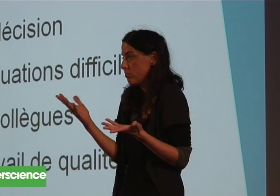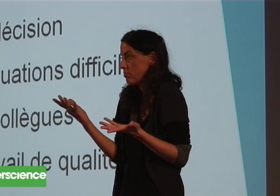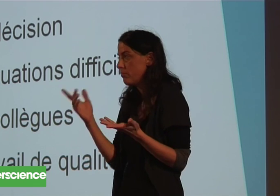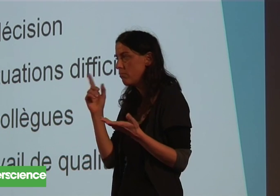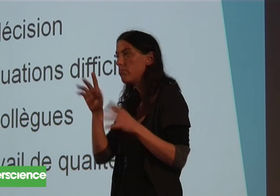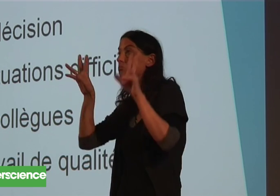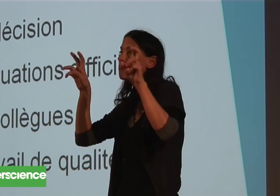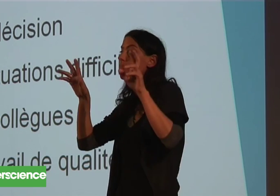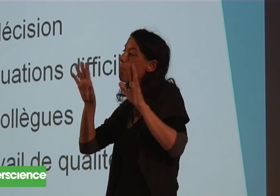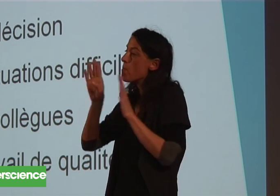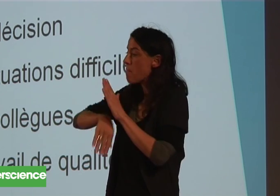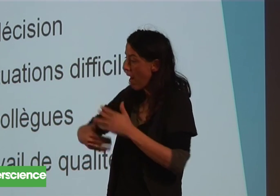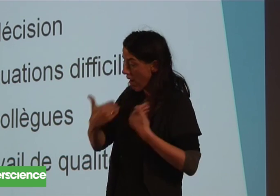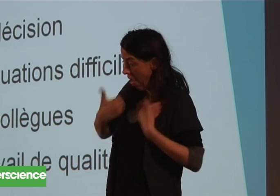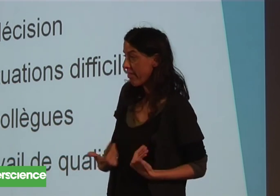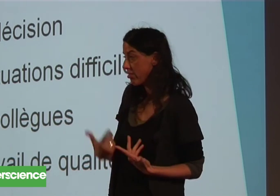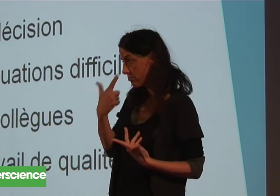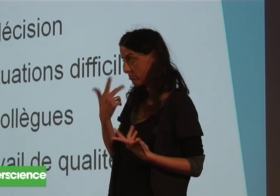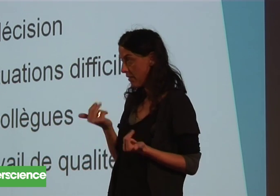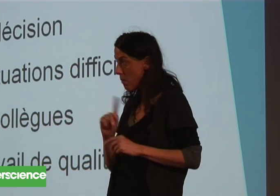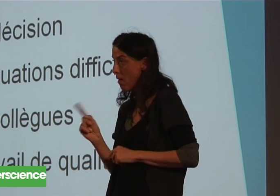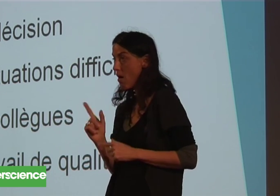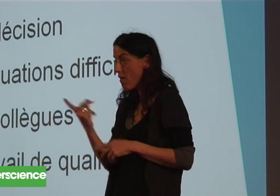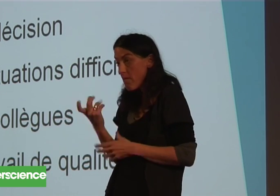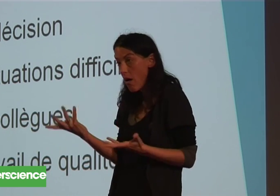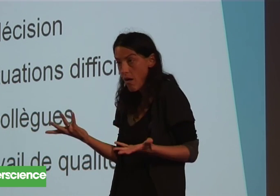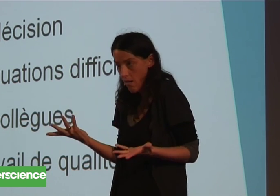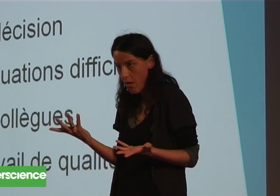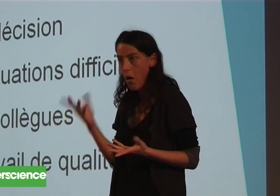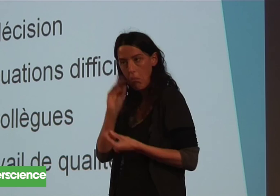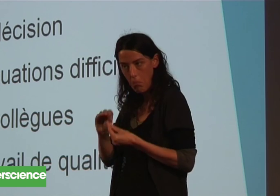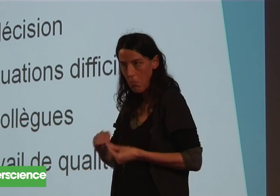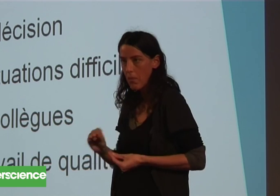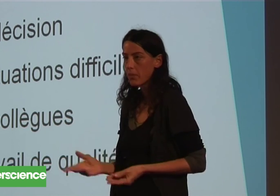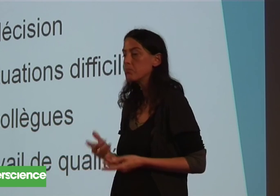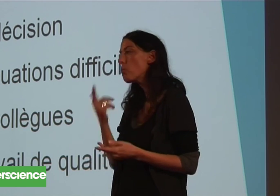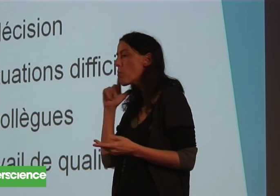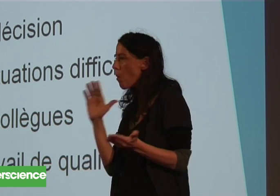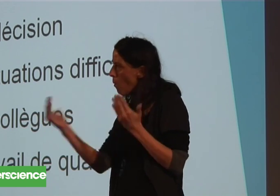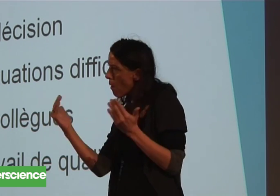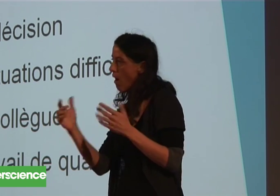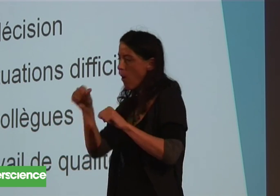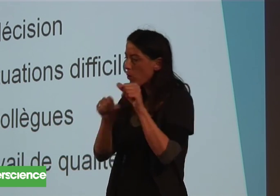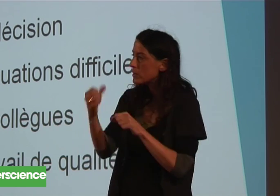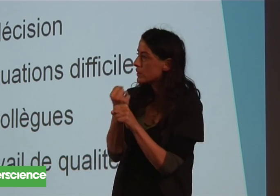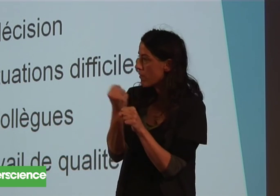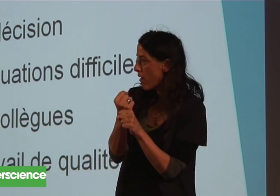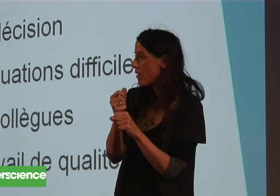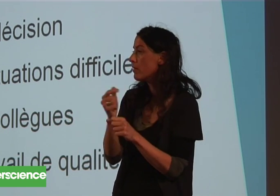au travail. Et on a essayé de comparer en fait les conditions de travail dans le BSSM et dans le baromètre